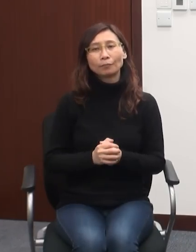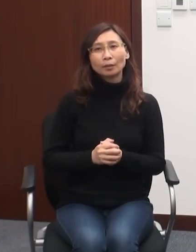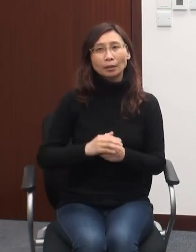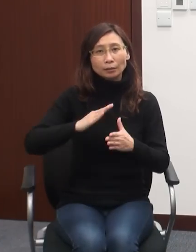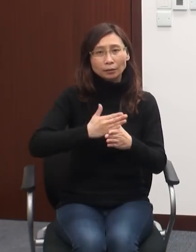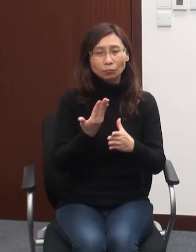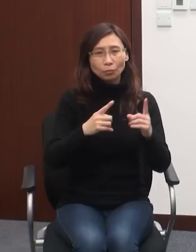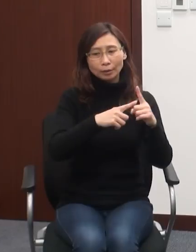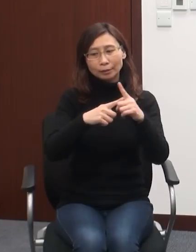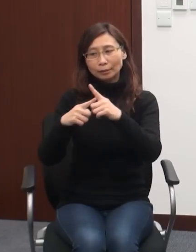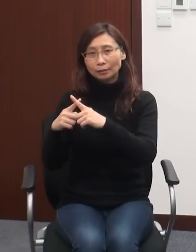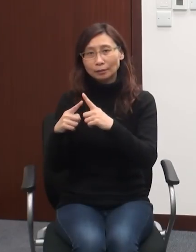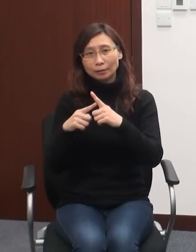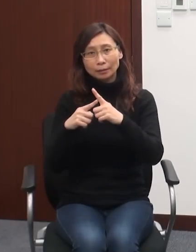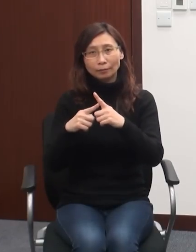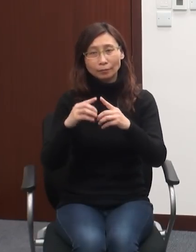變，又唔加税，